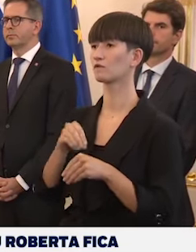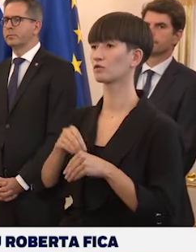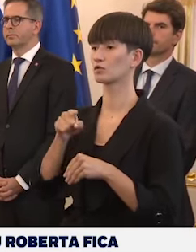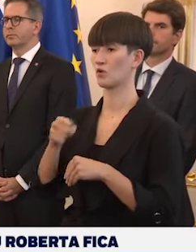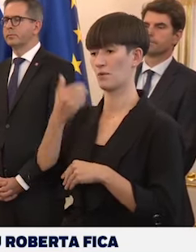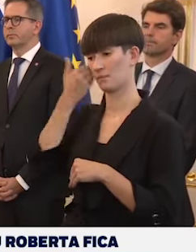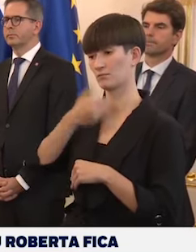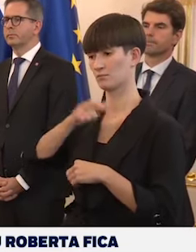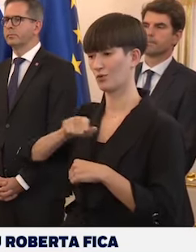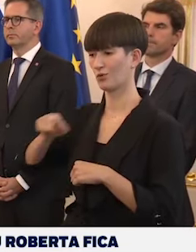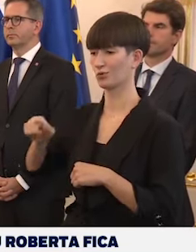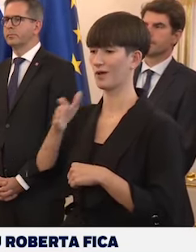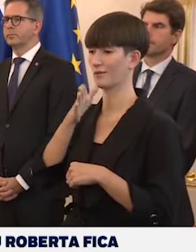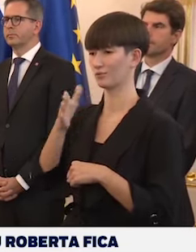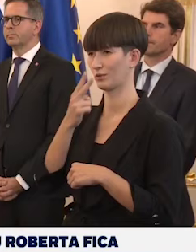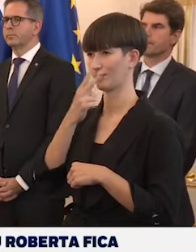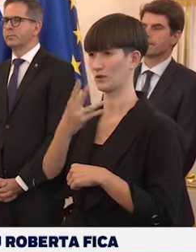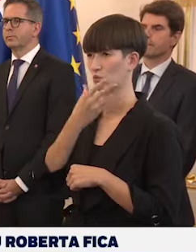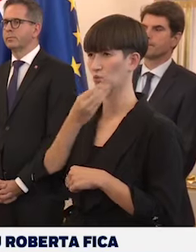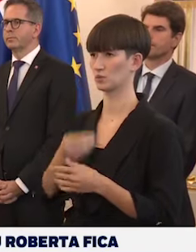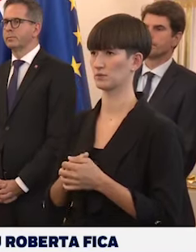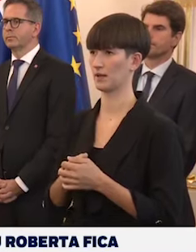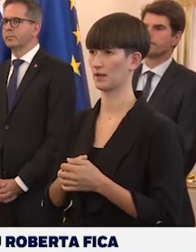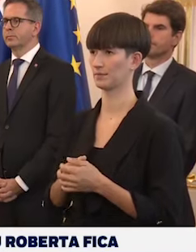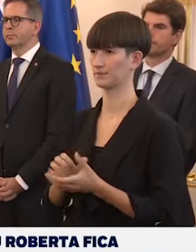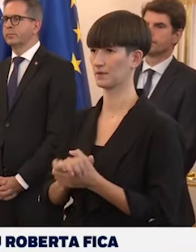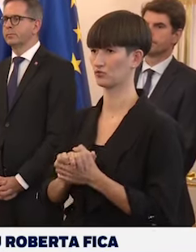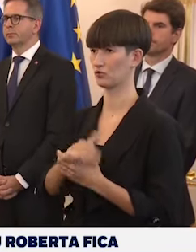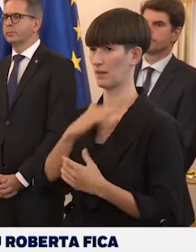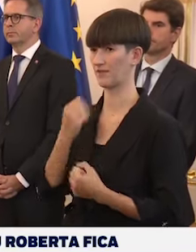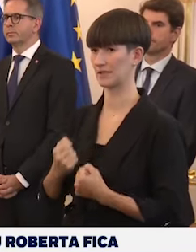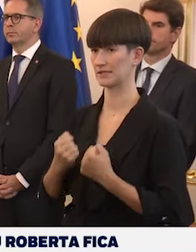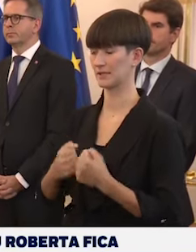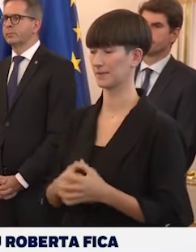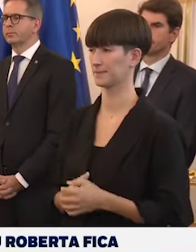Pri naplňaní vašej misie vám prajem veľa síl.